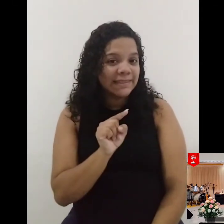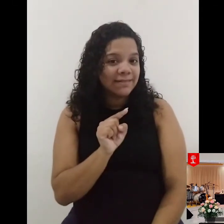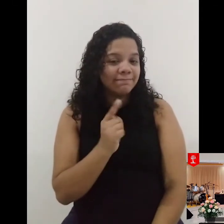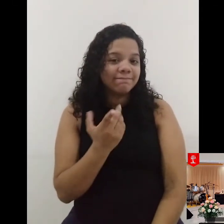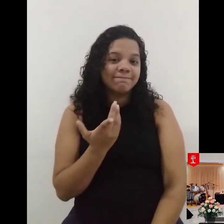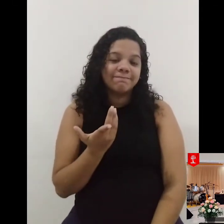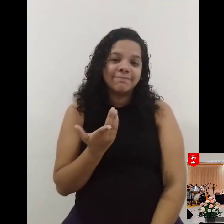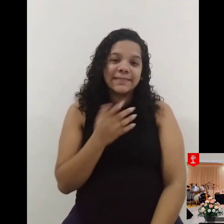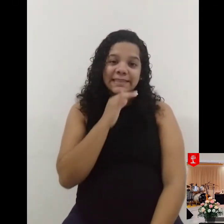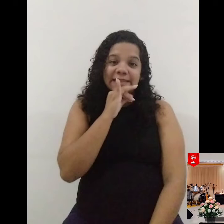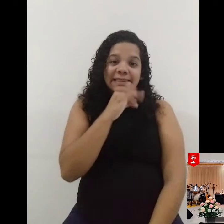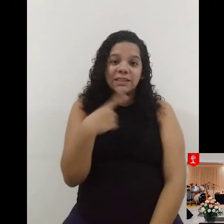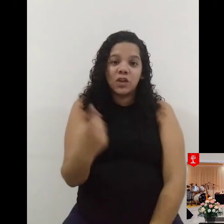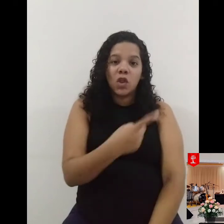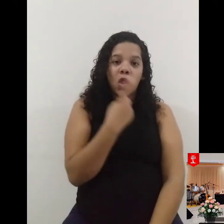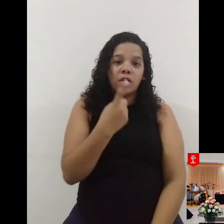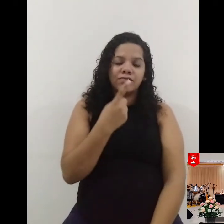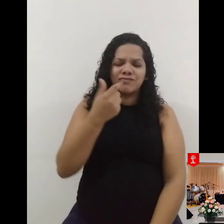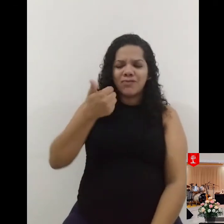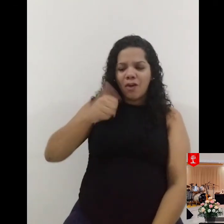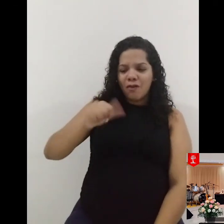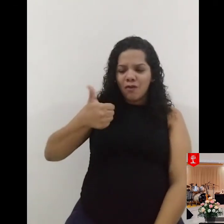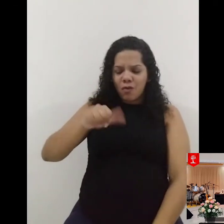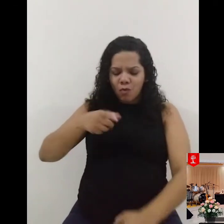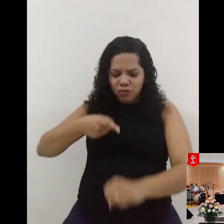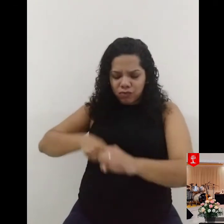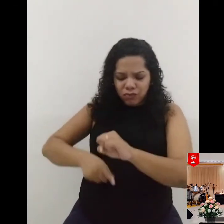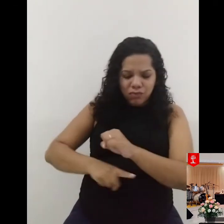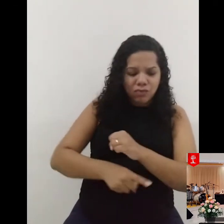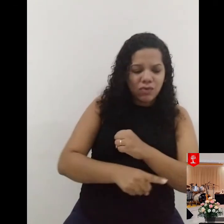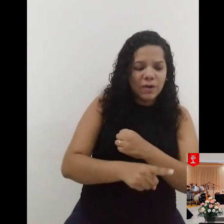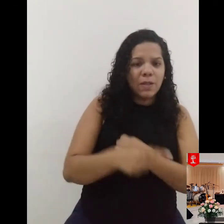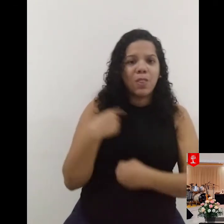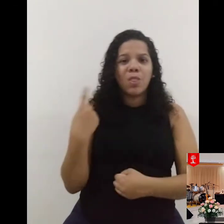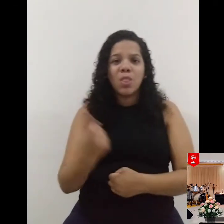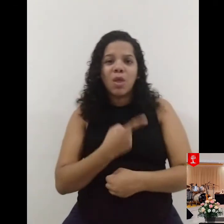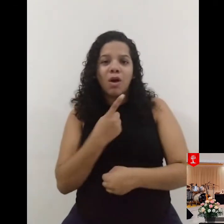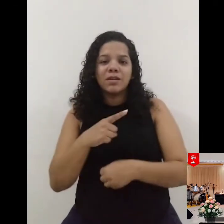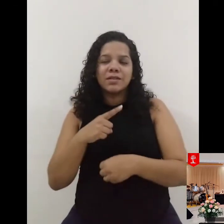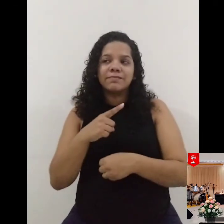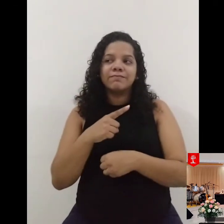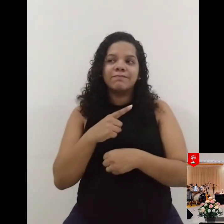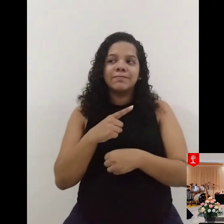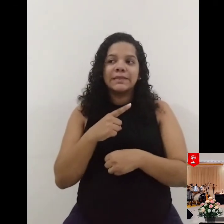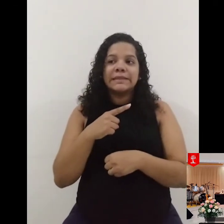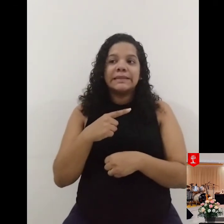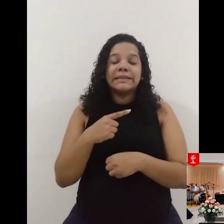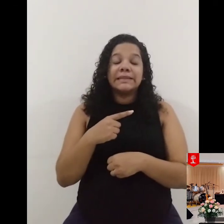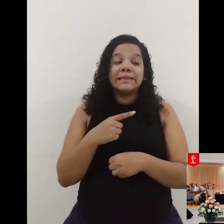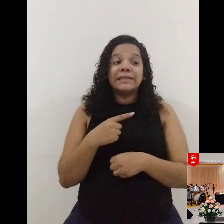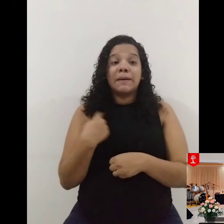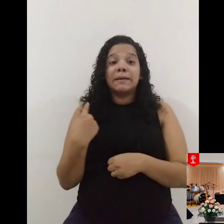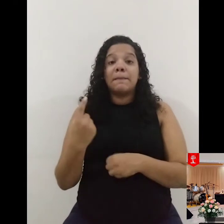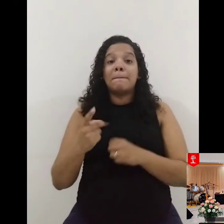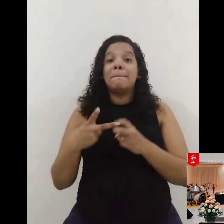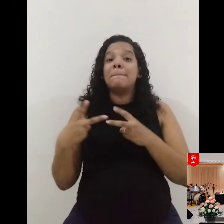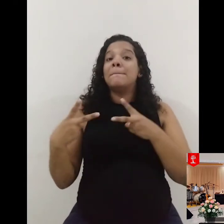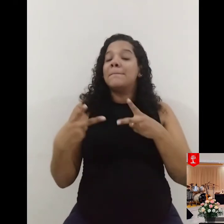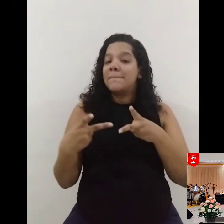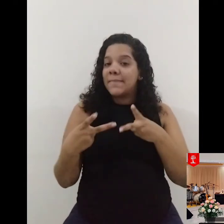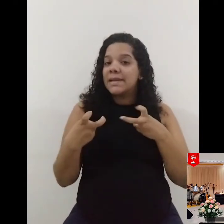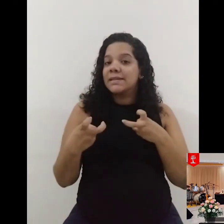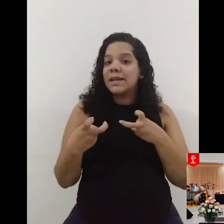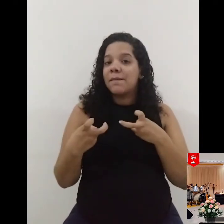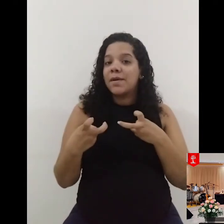O texto, como disse, é uma parábola. E parábola era, de fato, um recurso